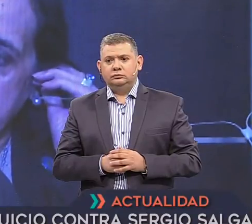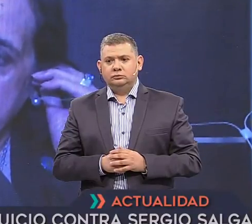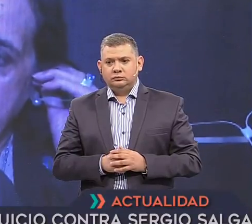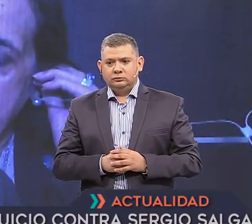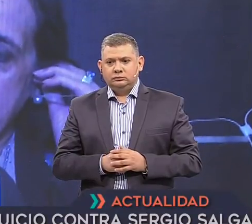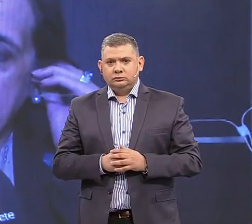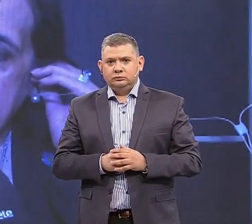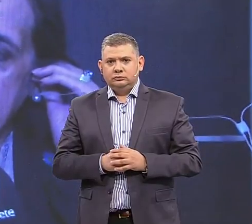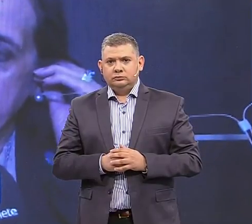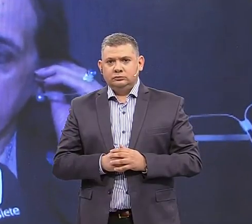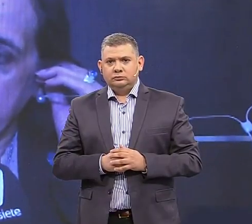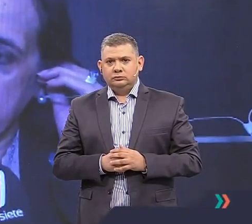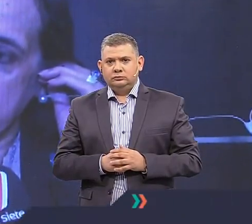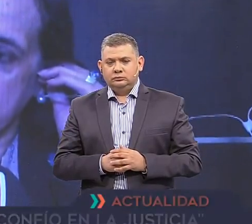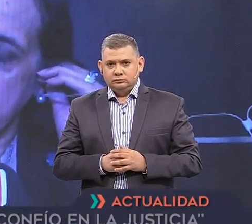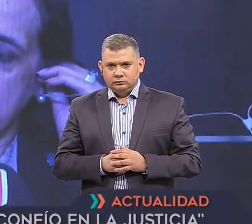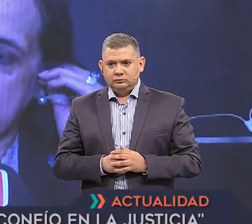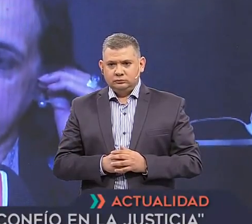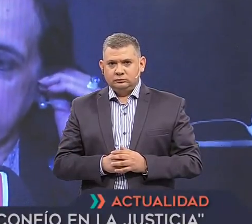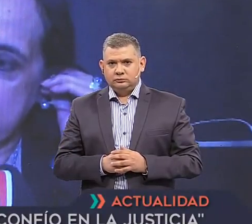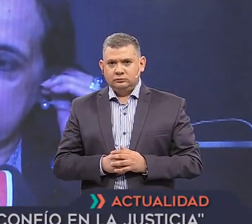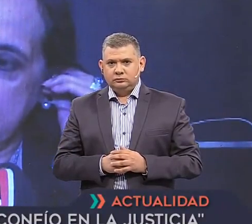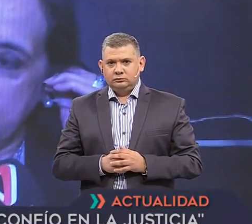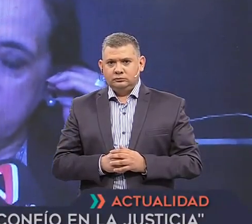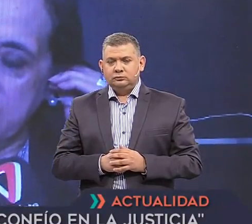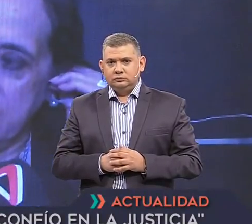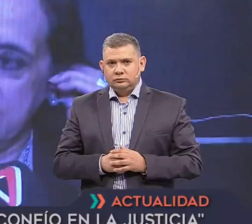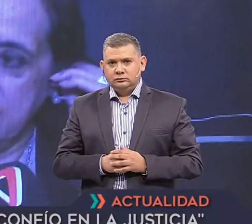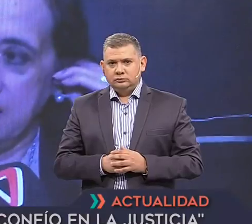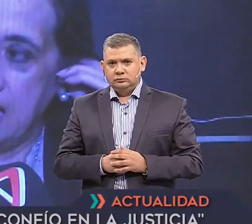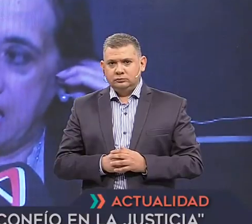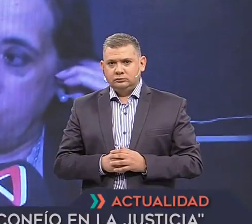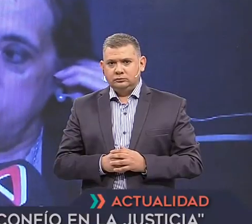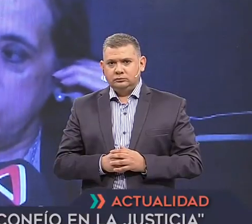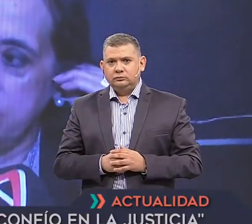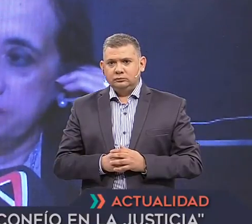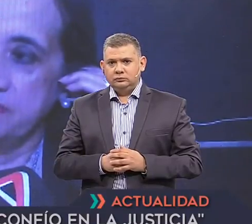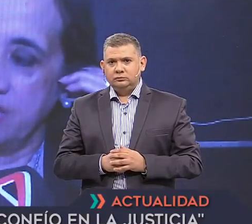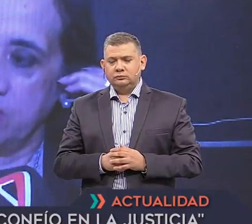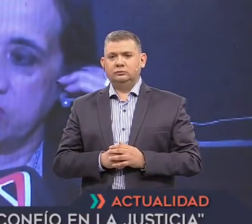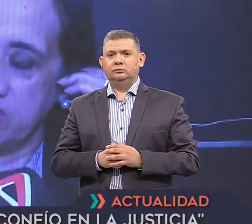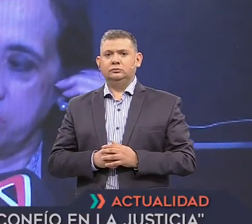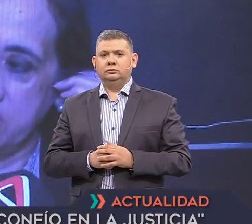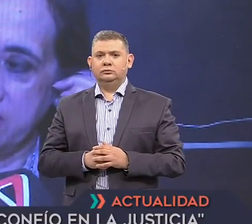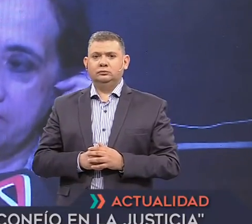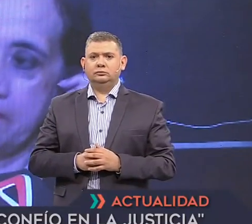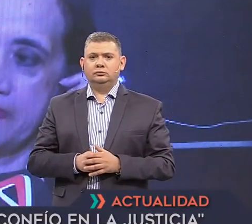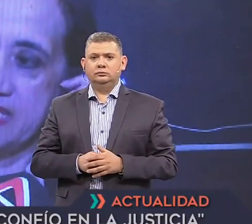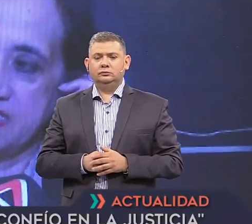estoy acá. No descuido mis obligaciones como intendente, las cumplo tal cual